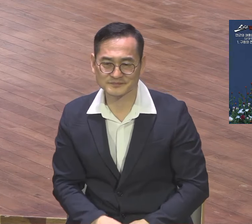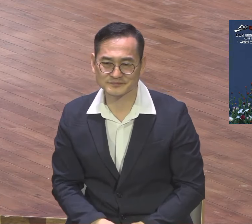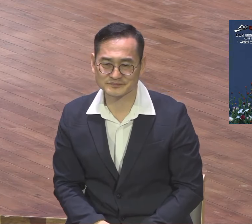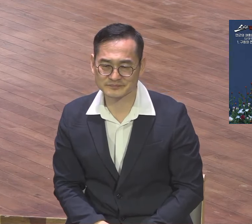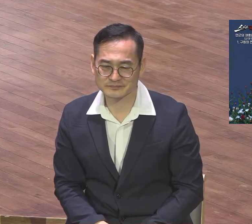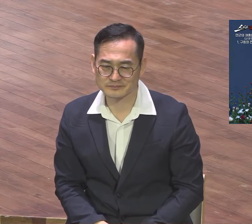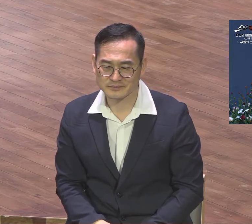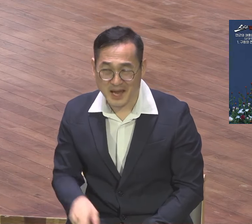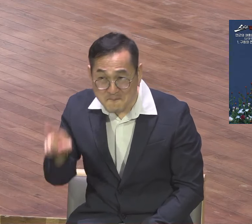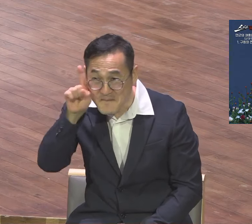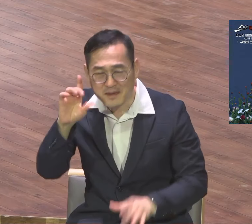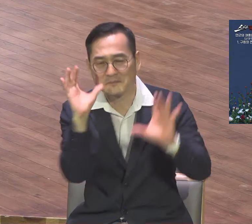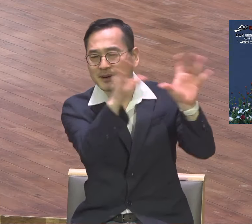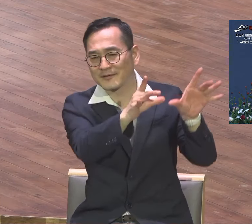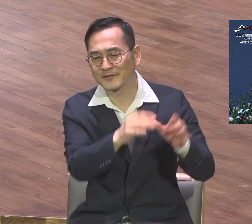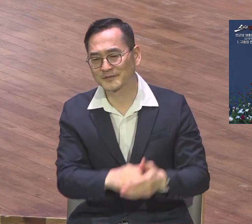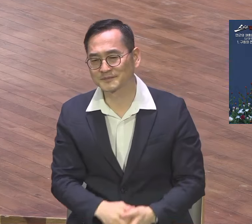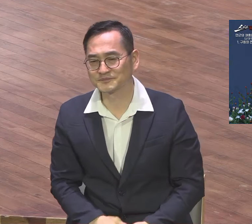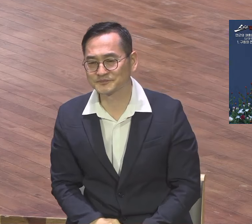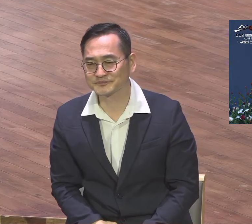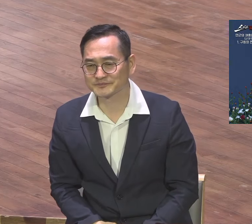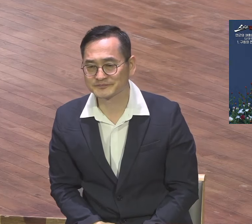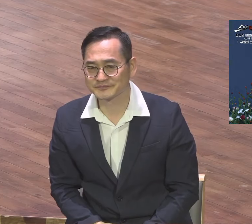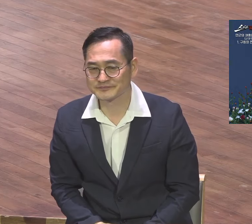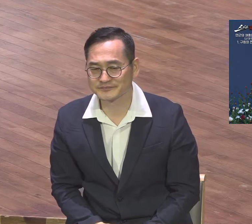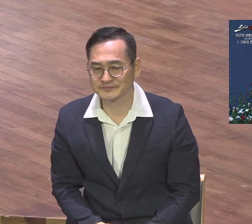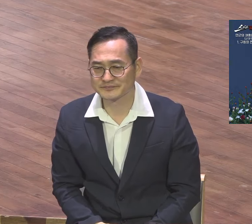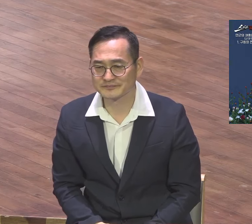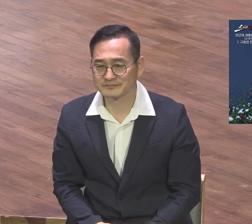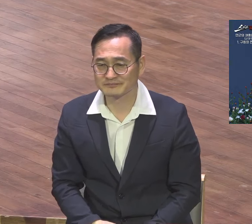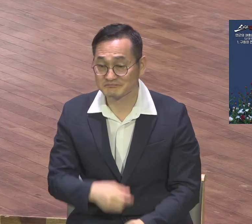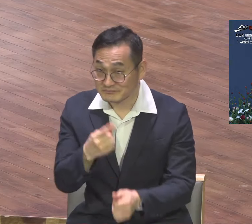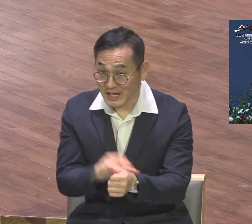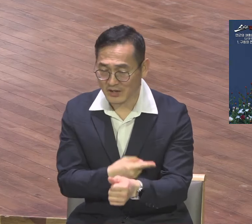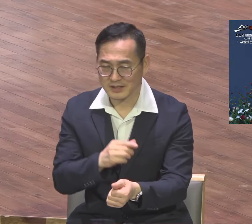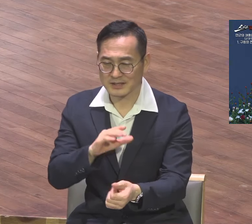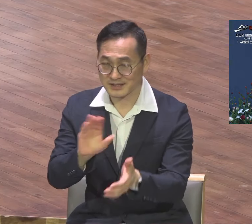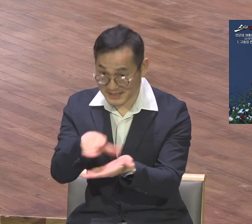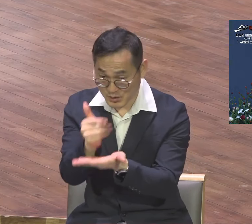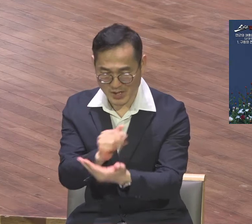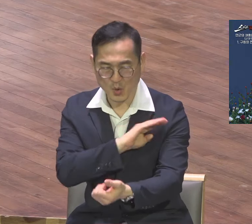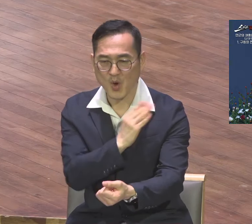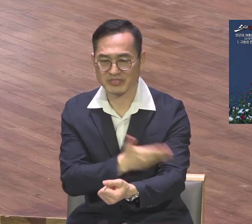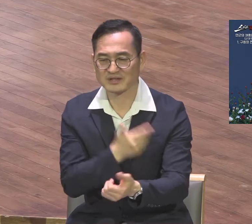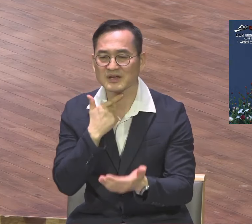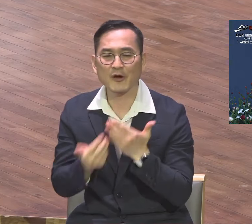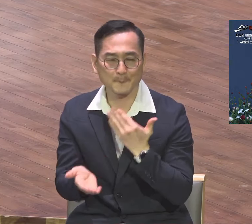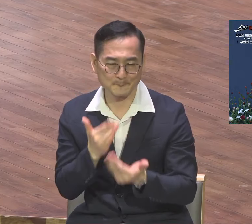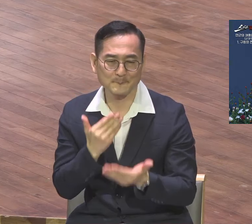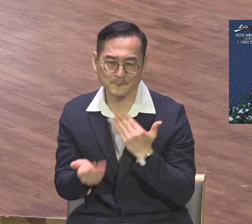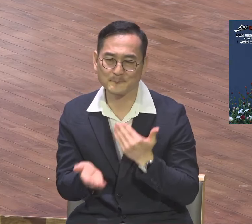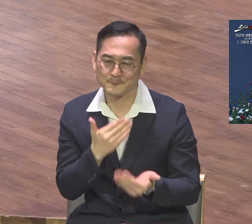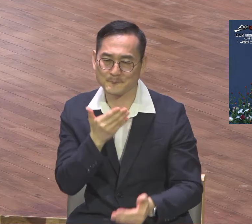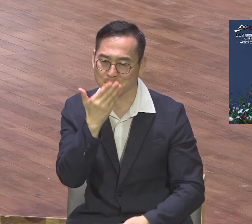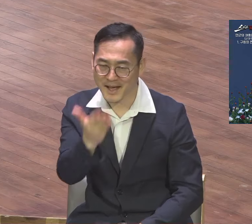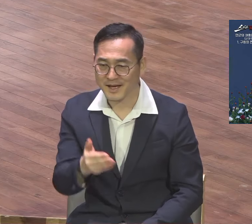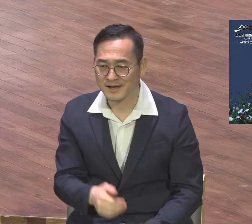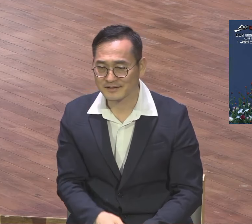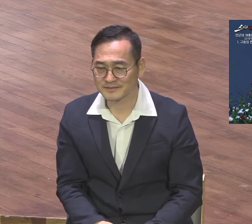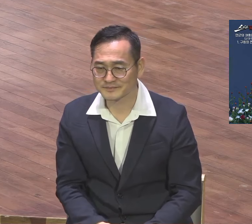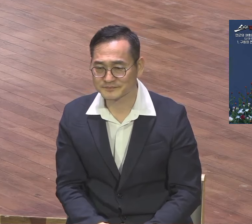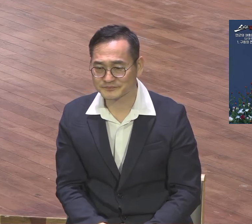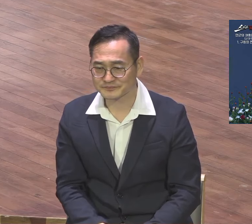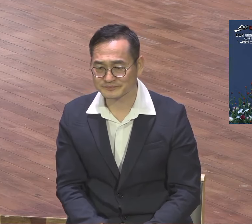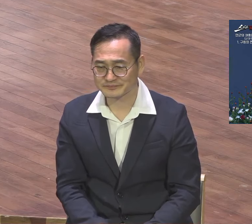송두리째 맡겨라. 그래야 그리스도의 권능을 체험하게 된다. 그래서 나를